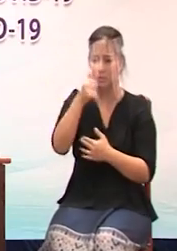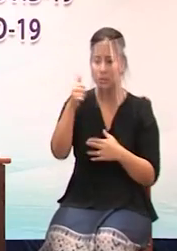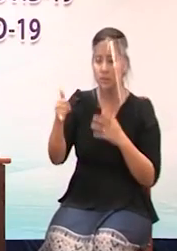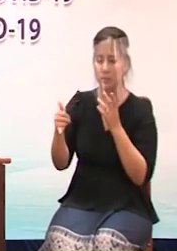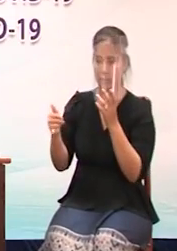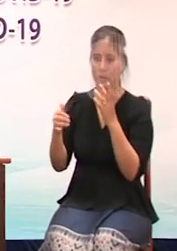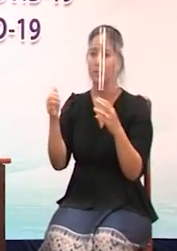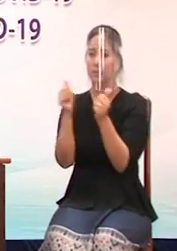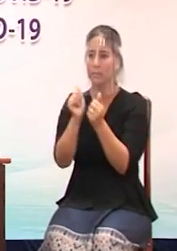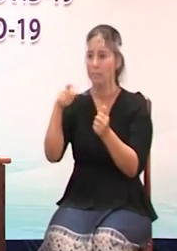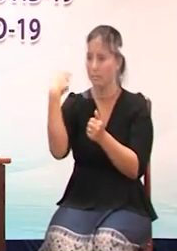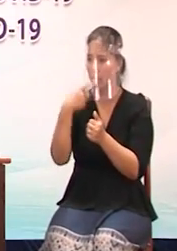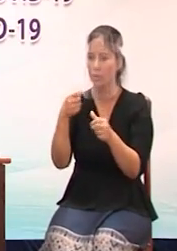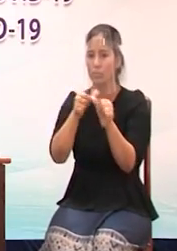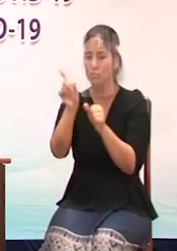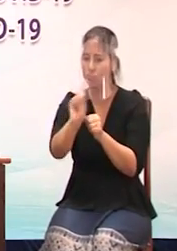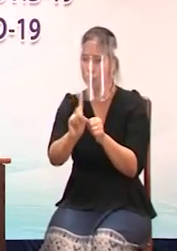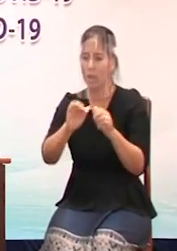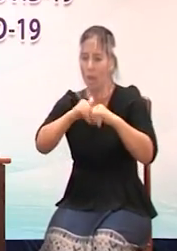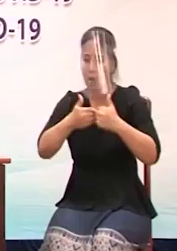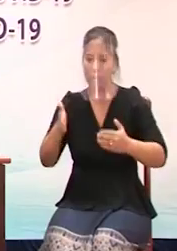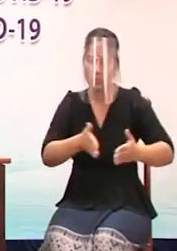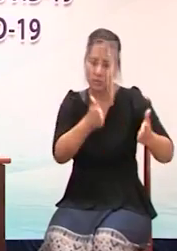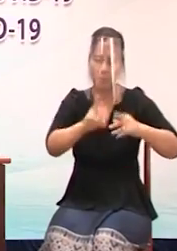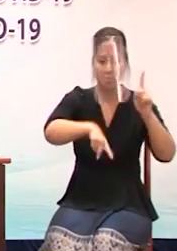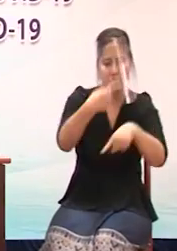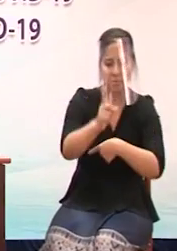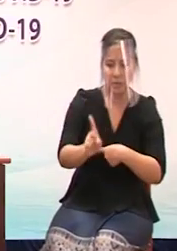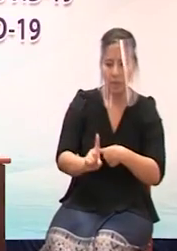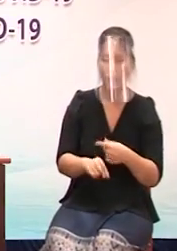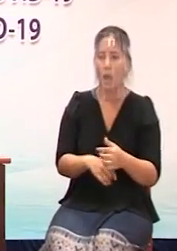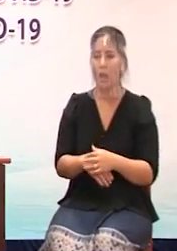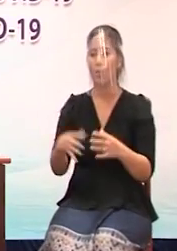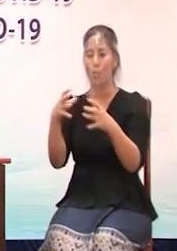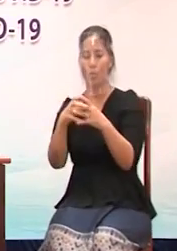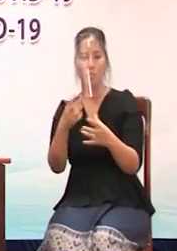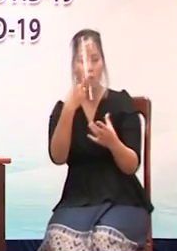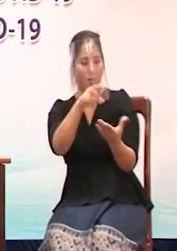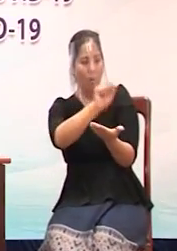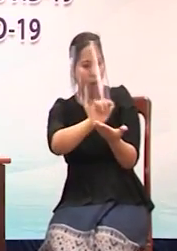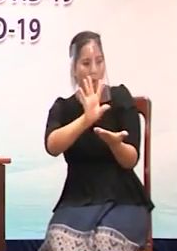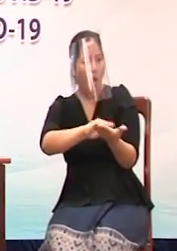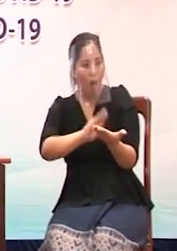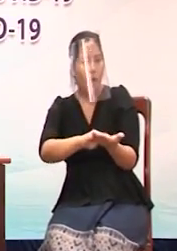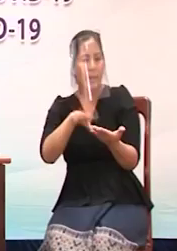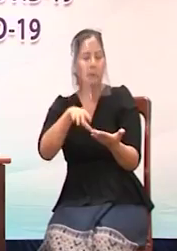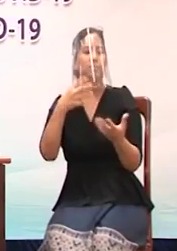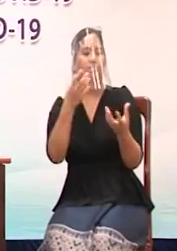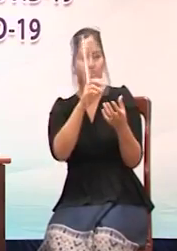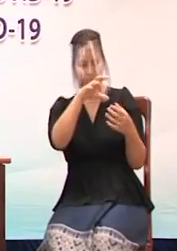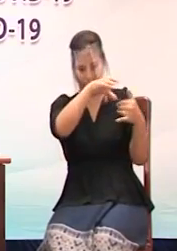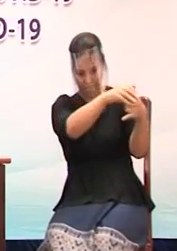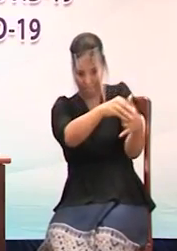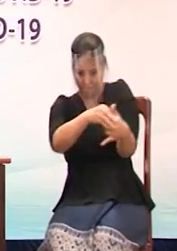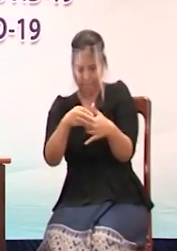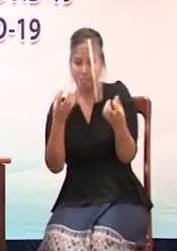กลุ่มที่เฮารายงานไปนี่จังใดเนาะเพื่อว่าทางทีมงานเฮาสิได้แยกพิเศษมาว่ามันอยู่ล็อกนี่เนาะเพื่อสิเอา